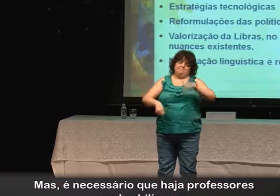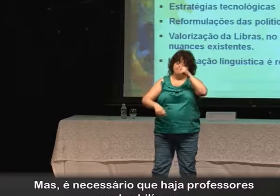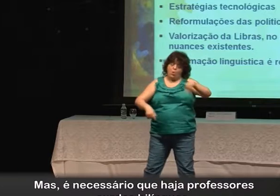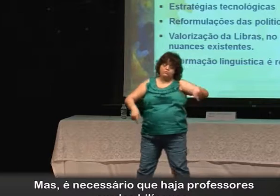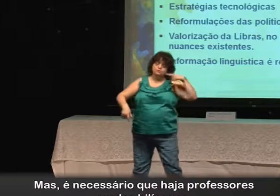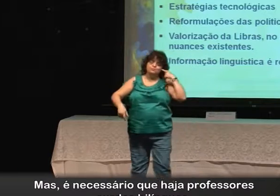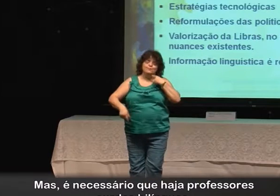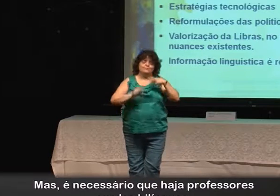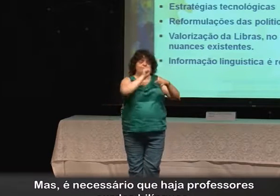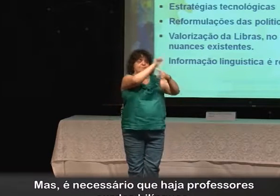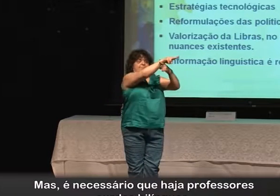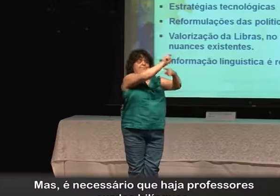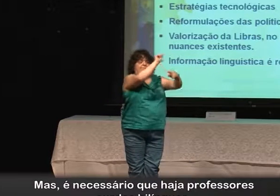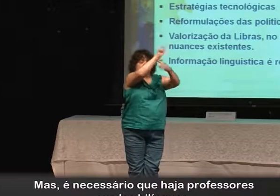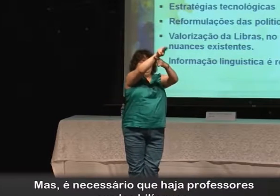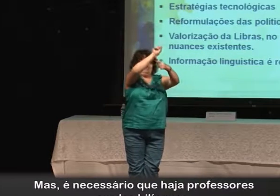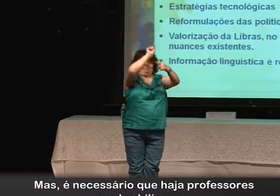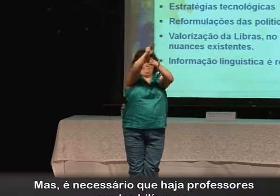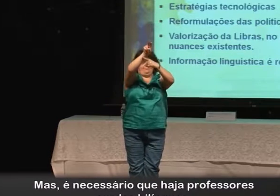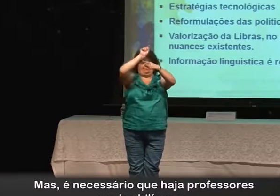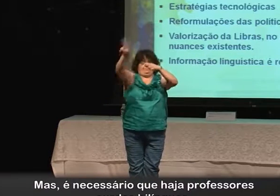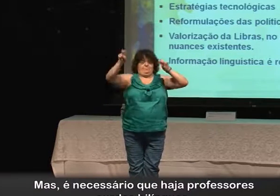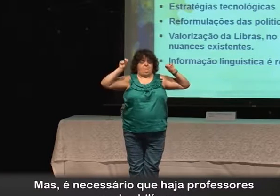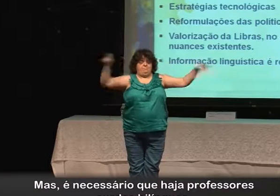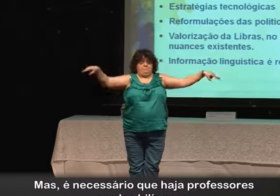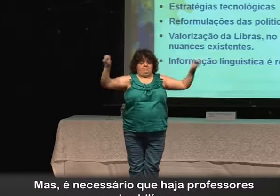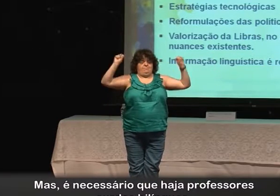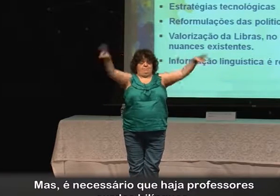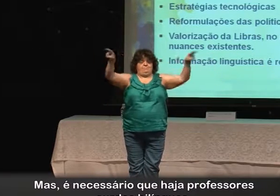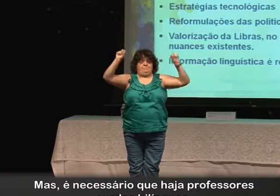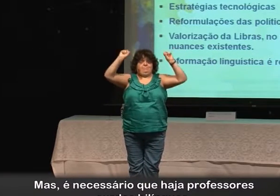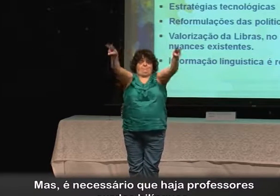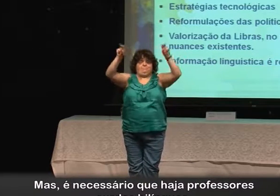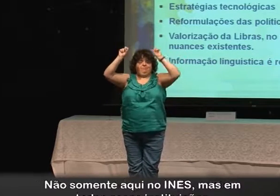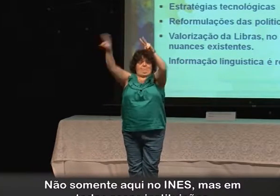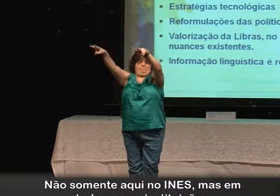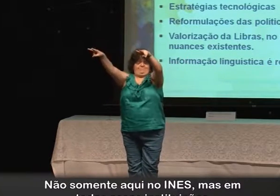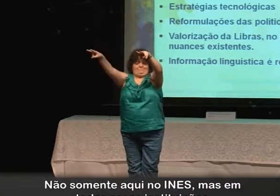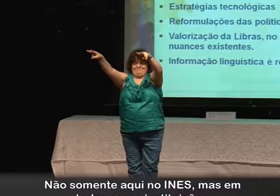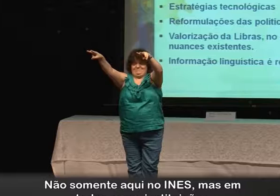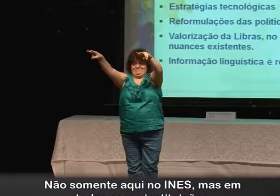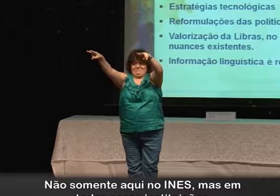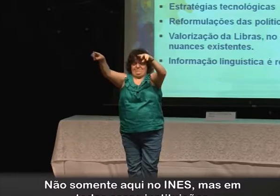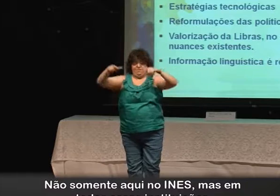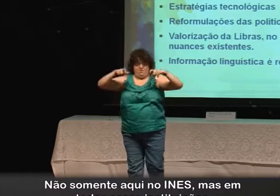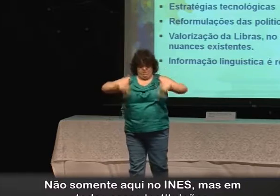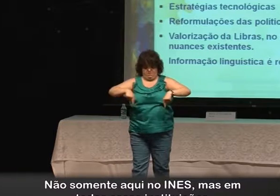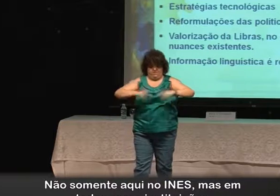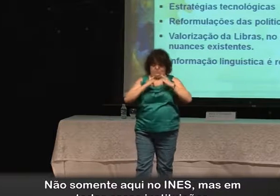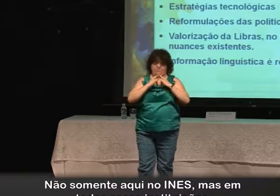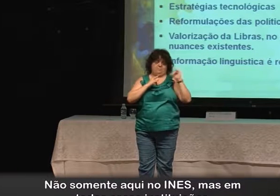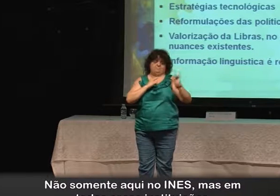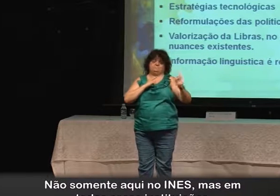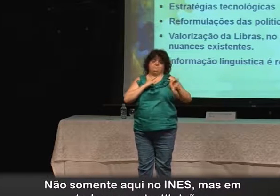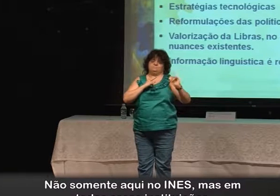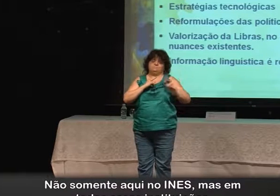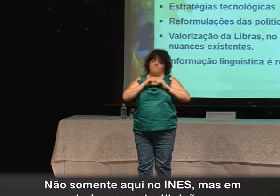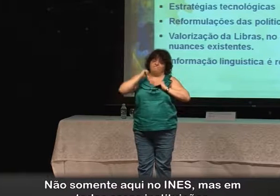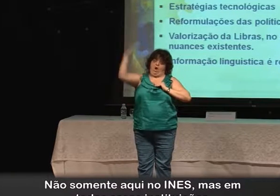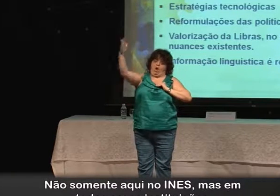Mas é necessário que haja professores surdos, bilíngues, em todas essas instituições. Não somente aqui